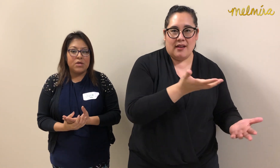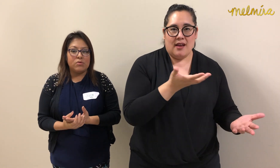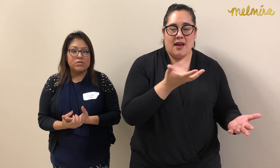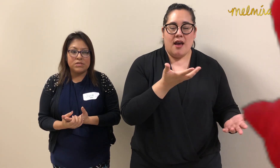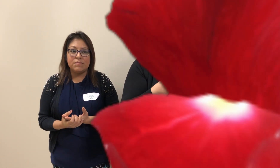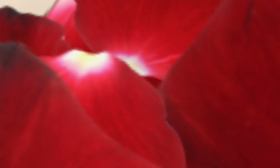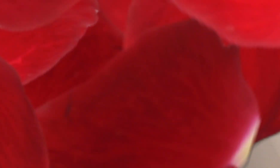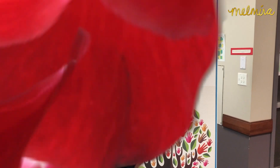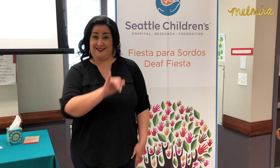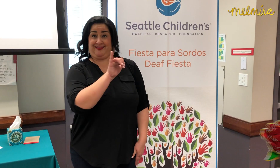pero sí me sentí...